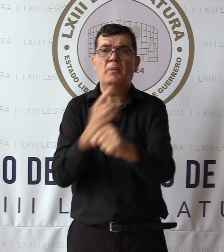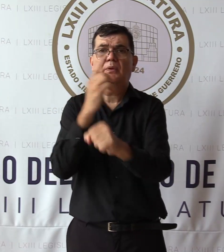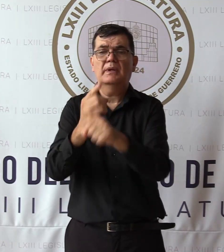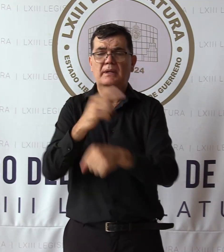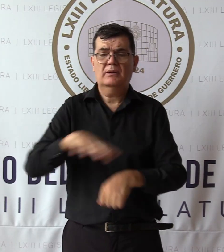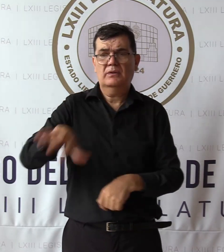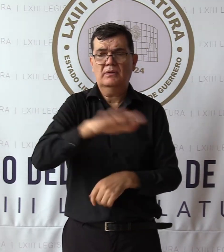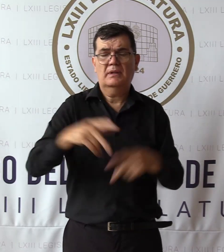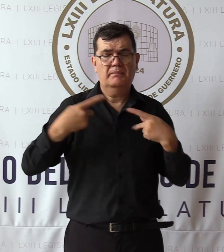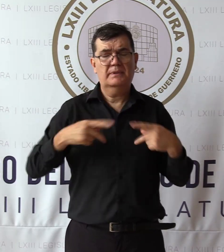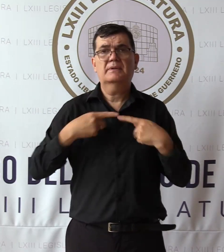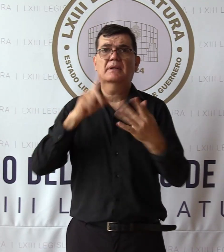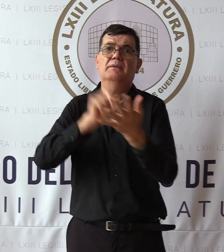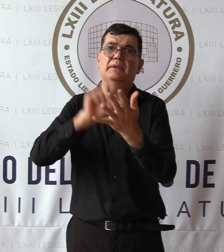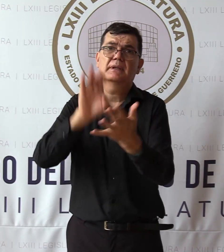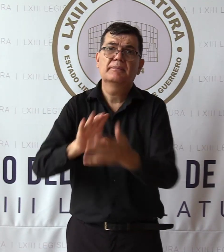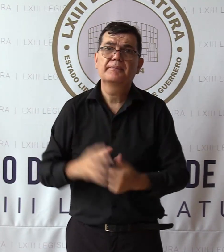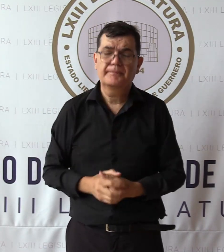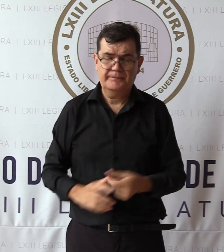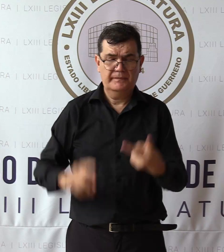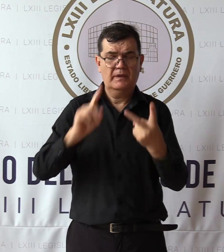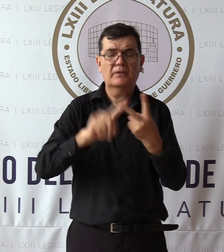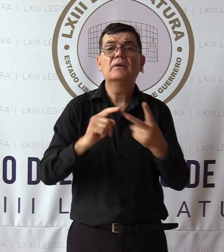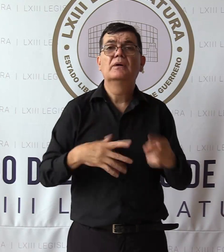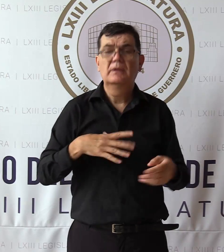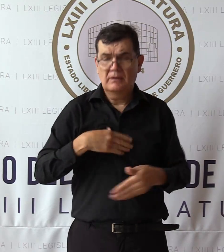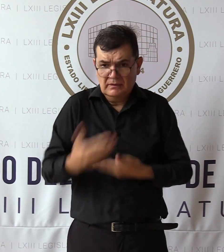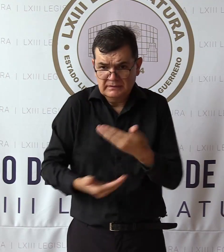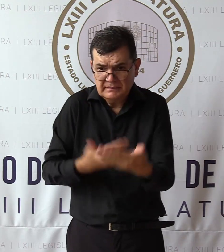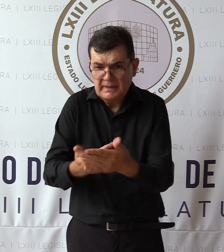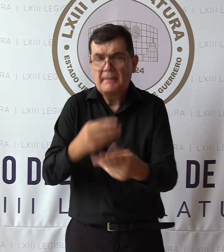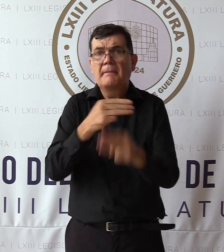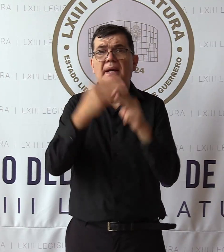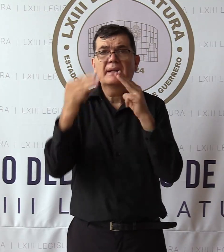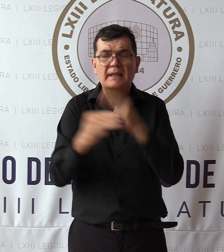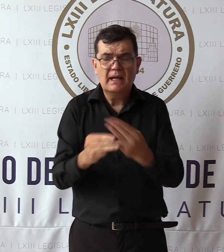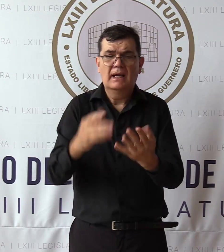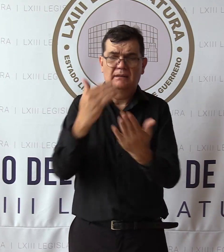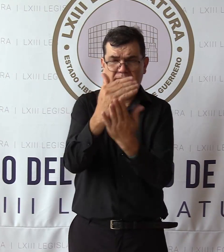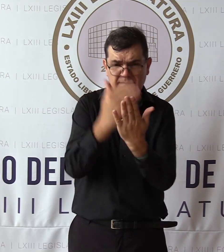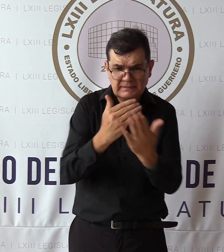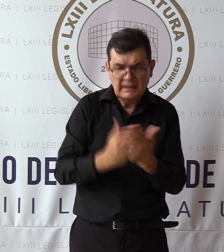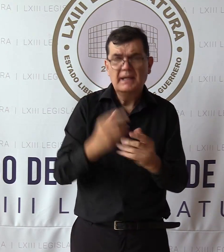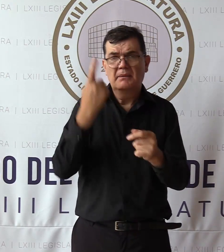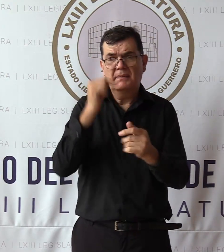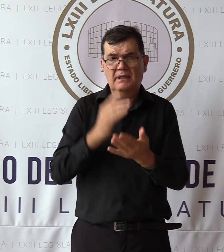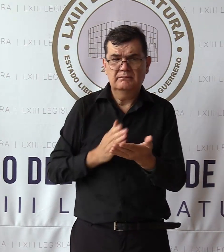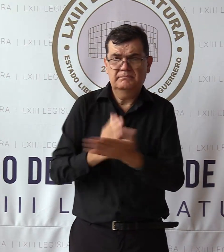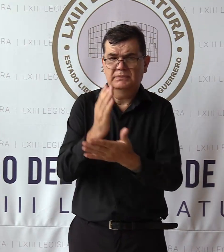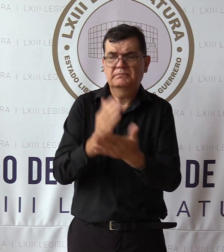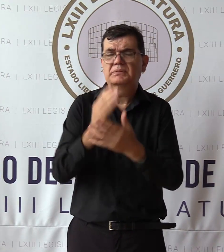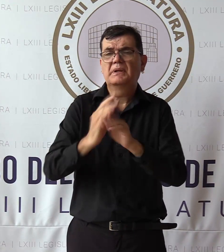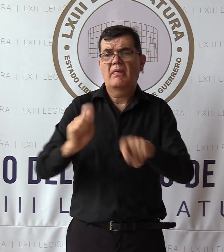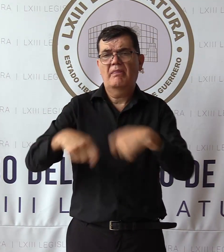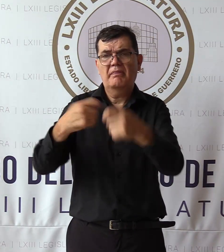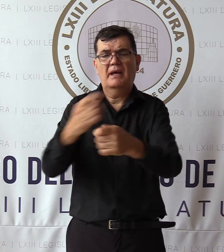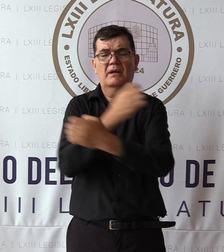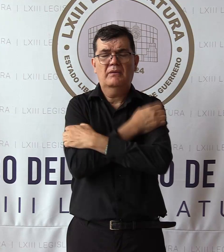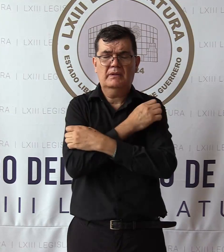con discapacidad. 2. Ofrecer materiales didácticos y de apoyo accesibles para prestar educación inclusiva,